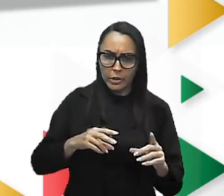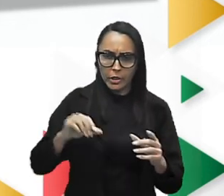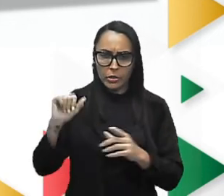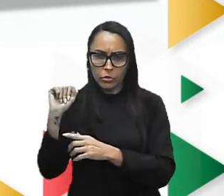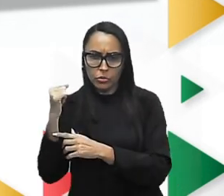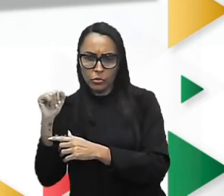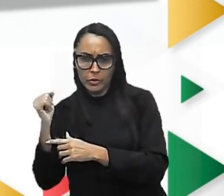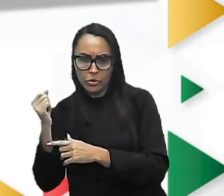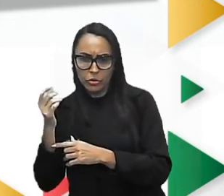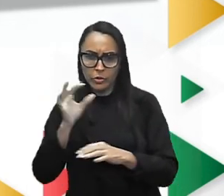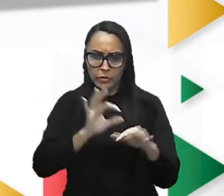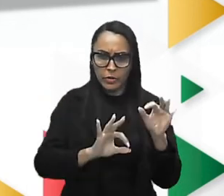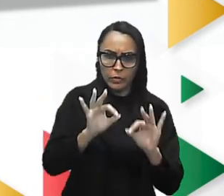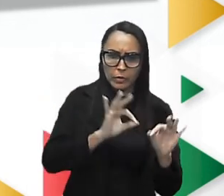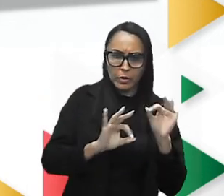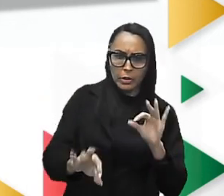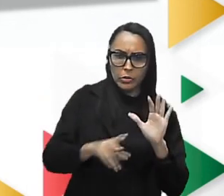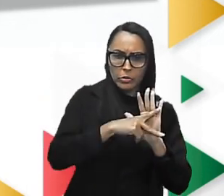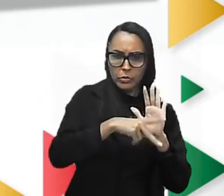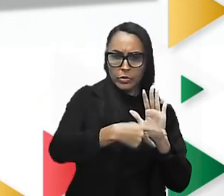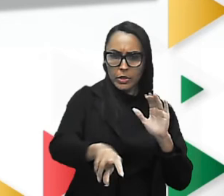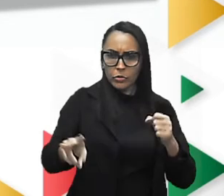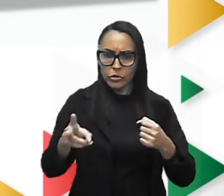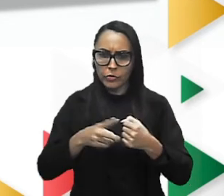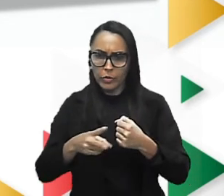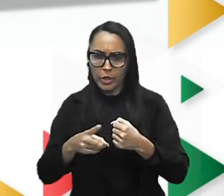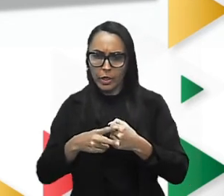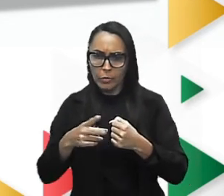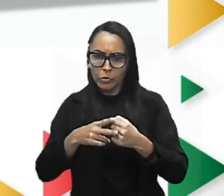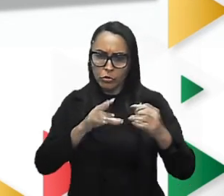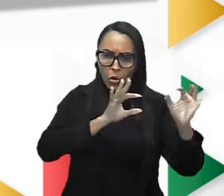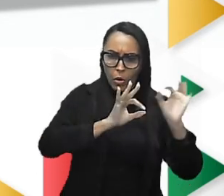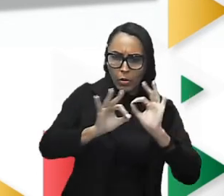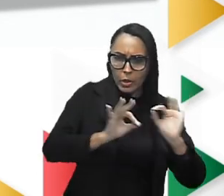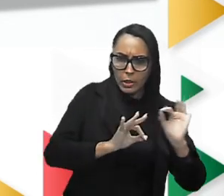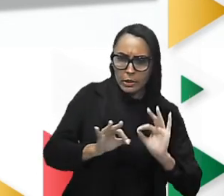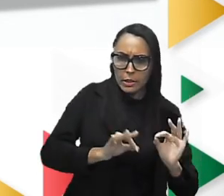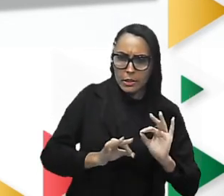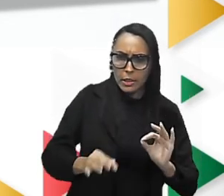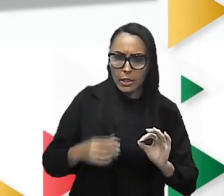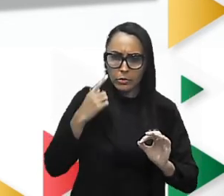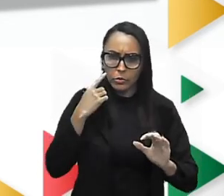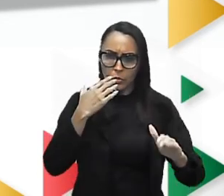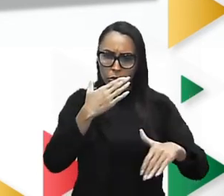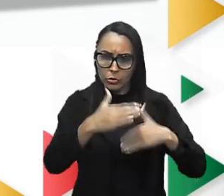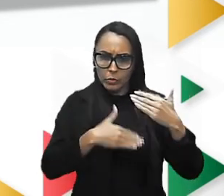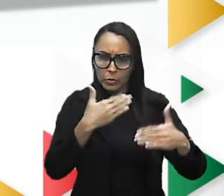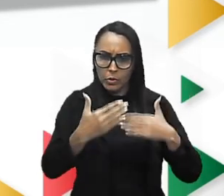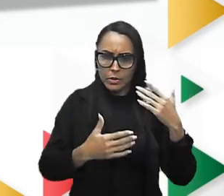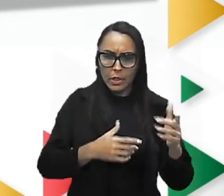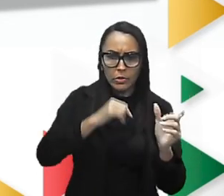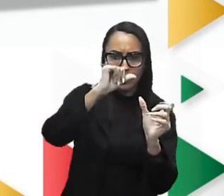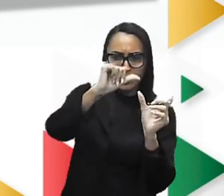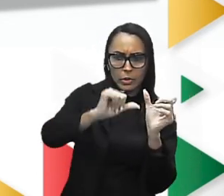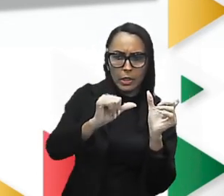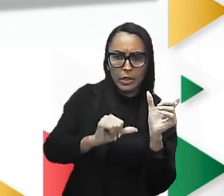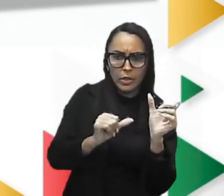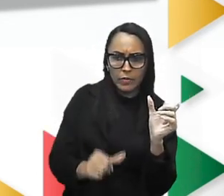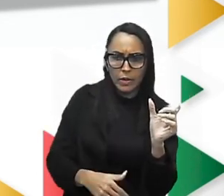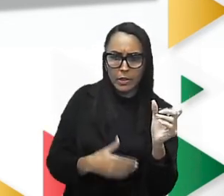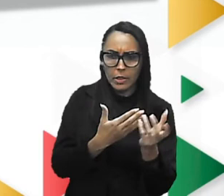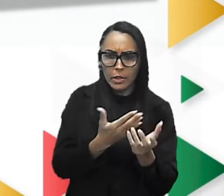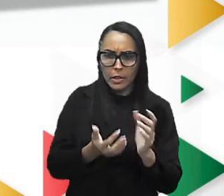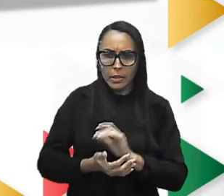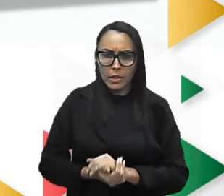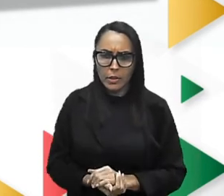são formados a partir de seus verbos correspondentes, ocorrendo o mesmo processo de derivação.